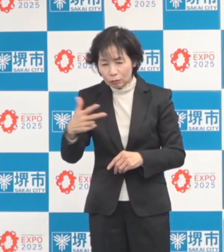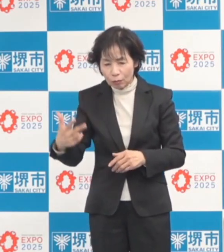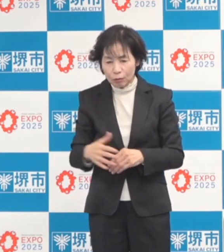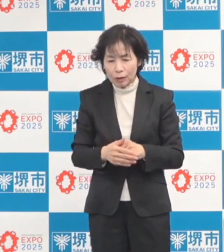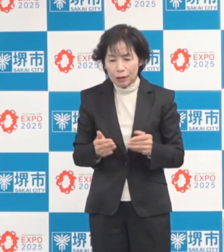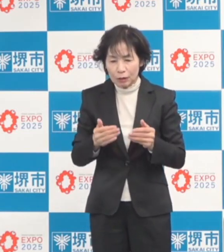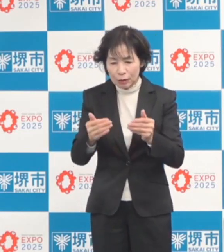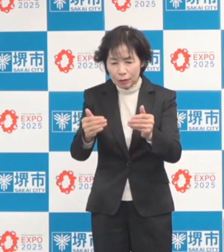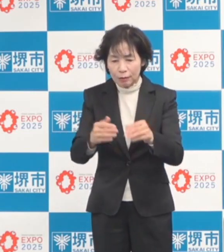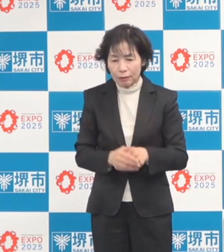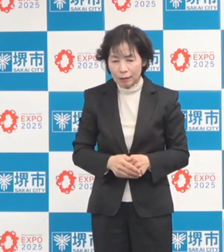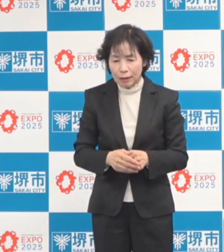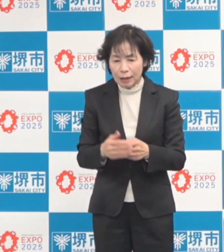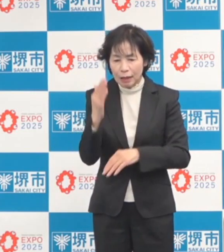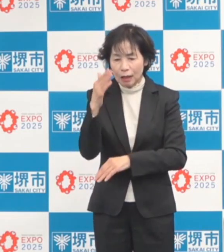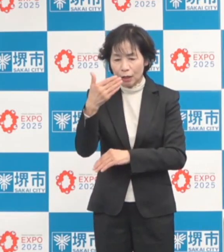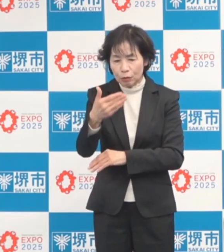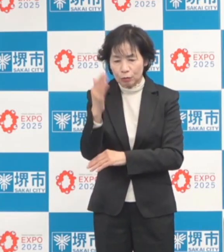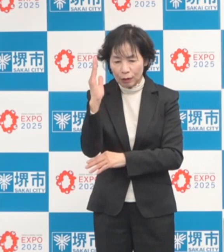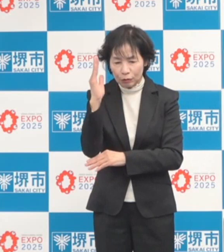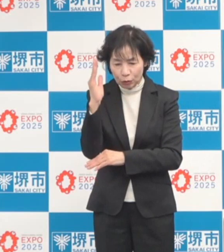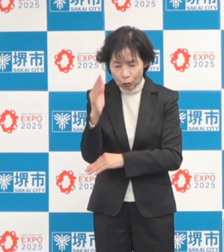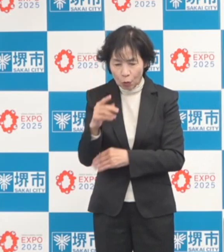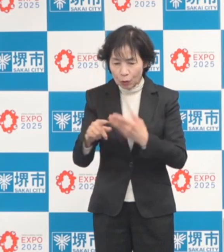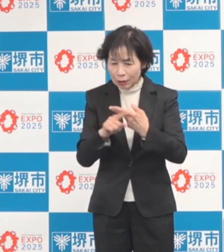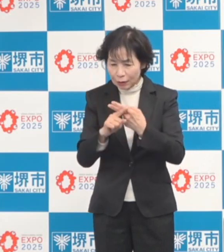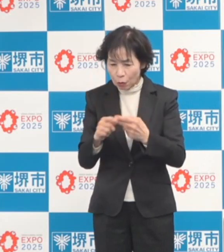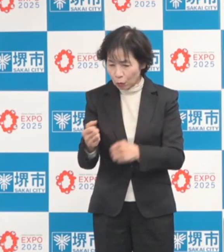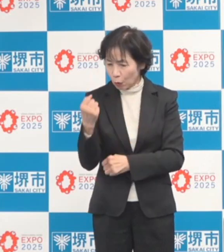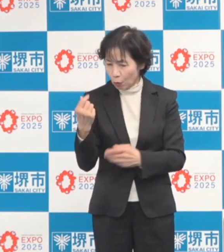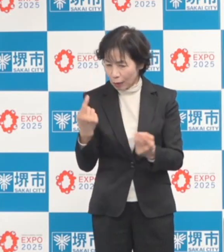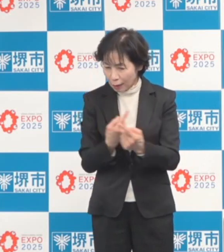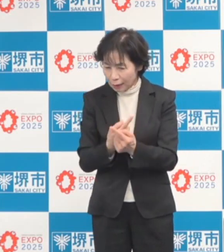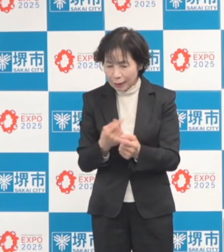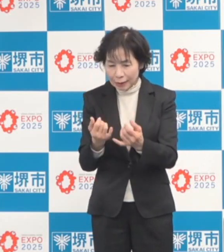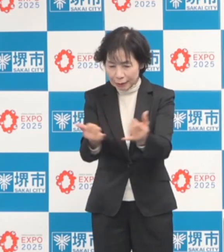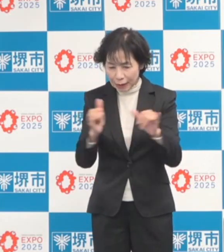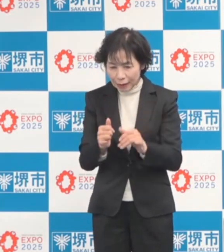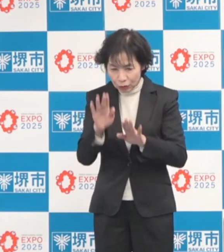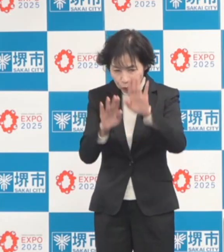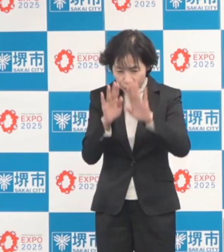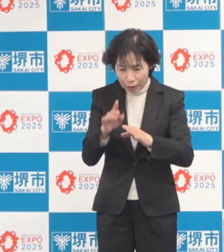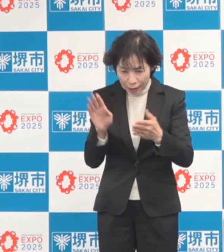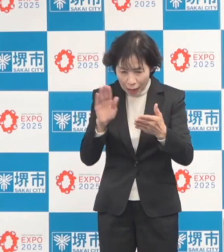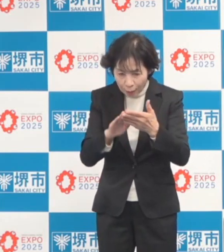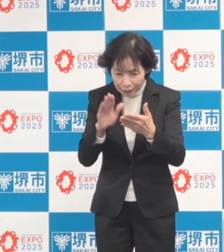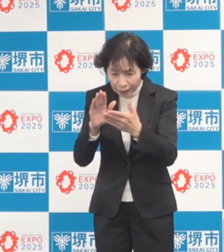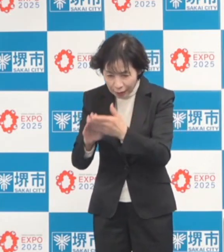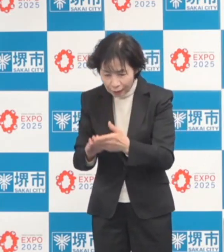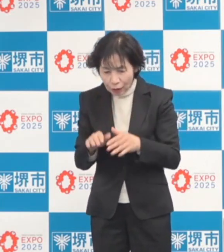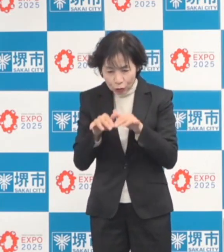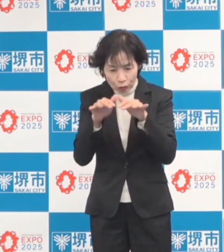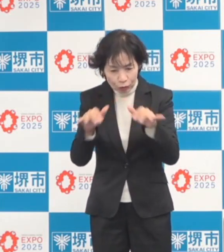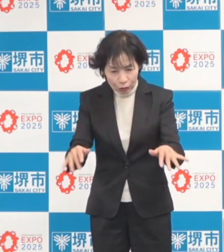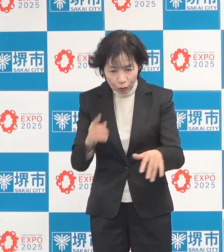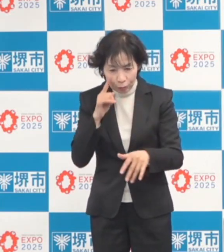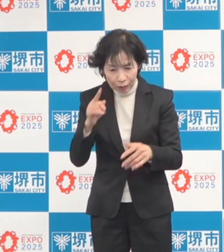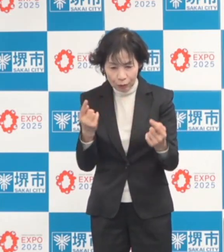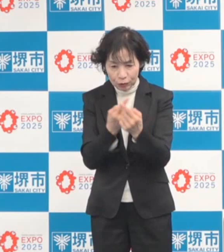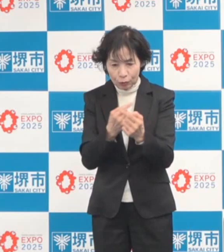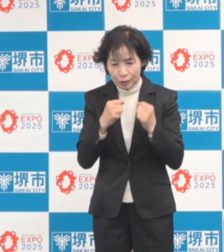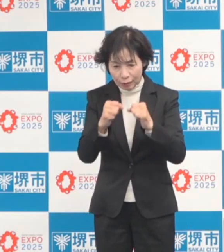かす区役所の機能強化など課題や社会情勢に応じて積極的な組織の見直しを行ってまいり